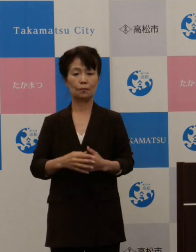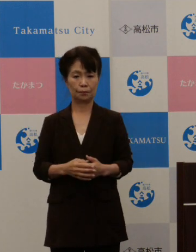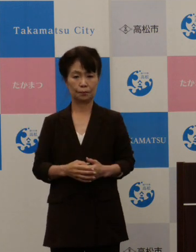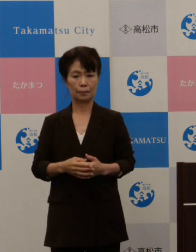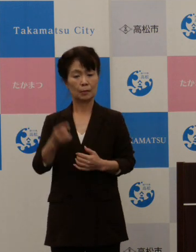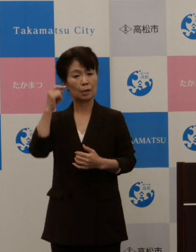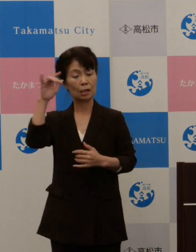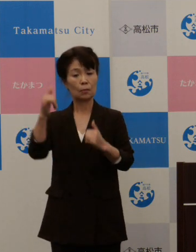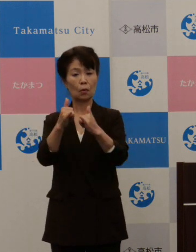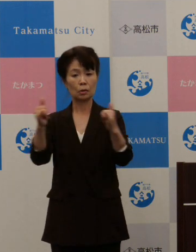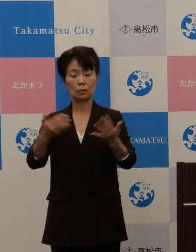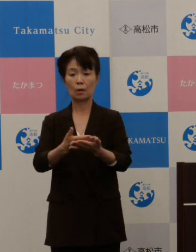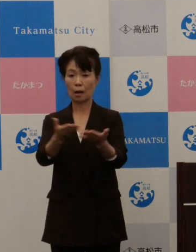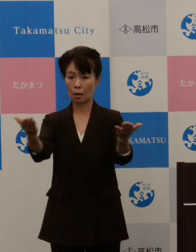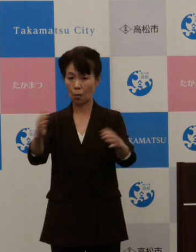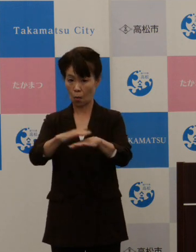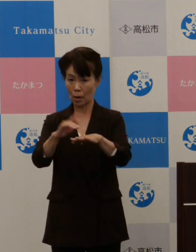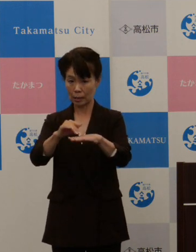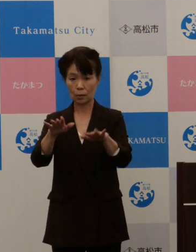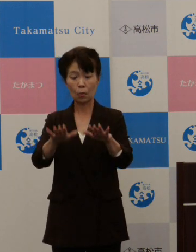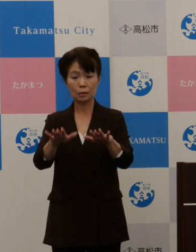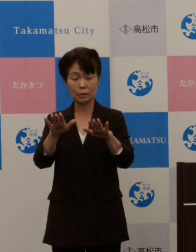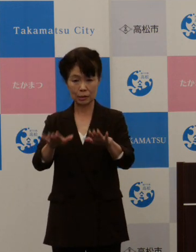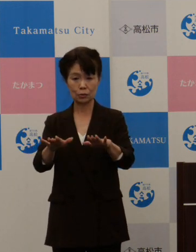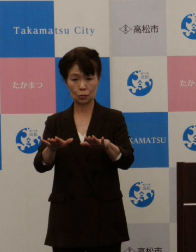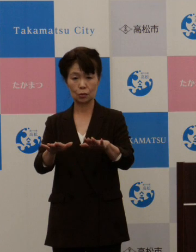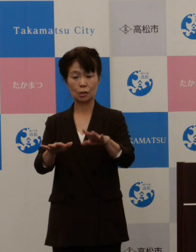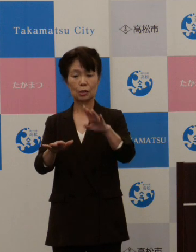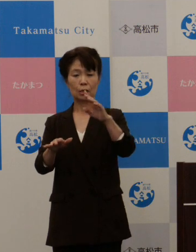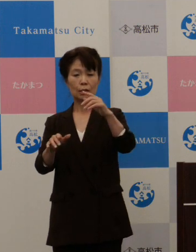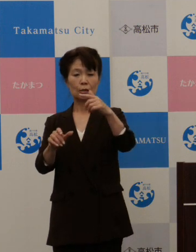希望者への配布につきましては、本日